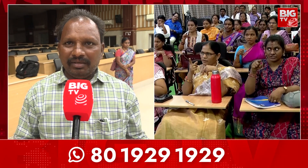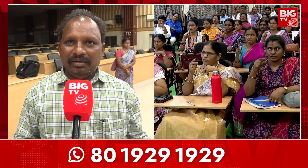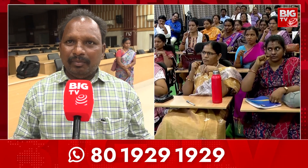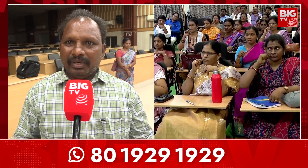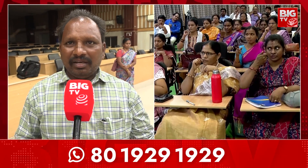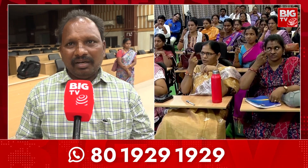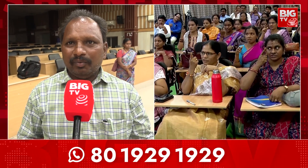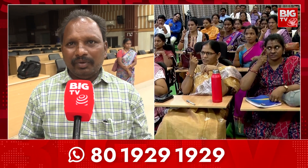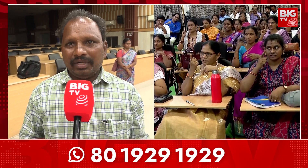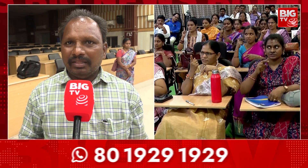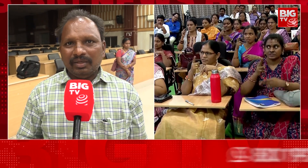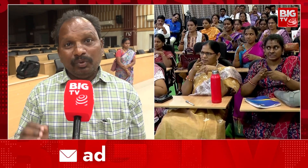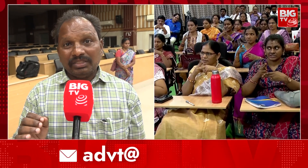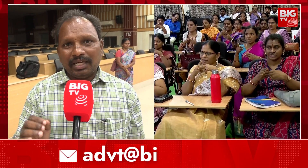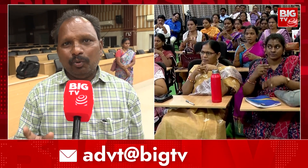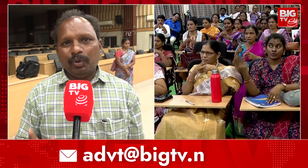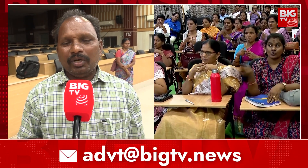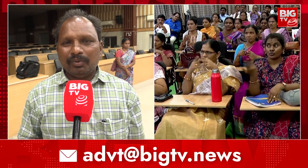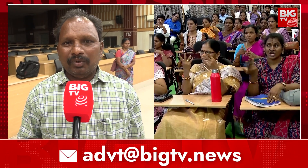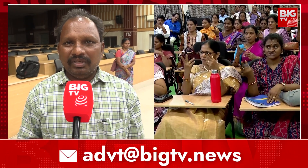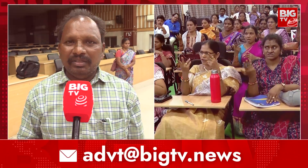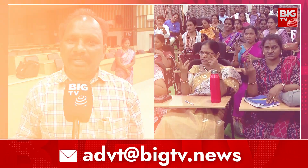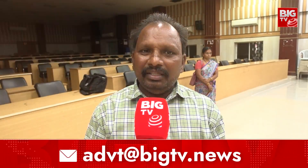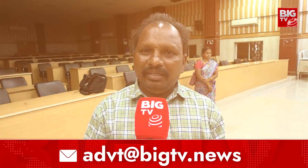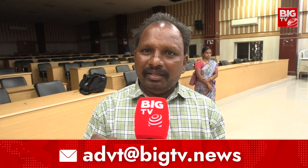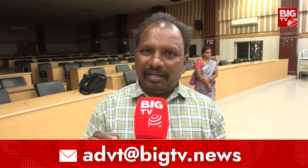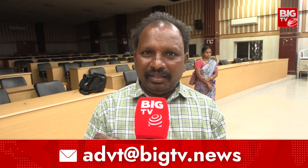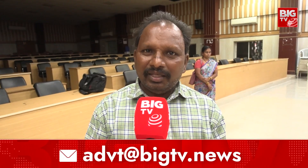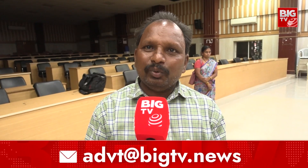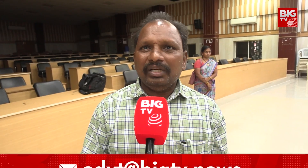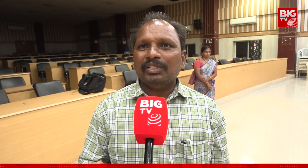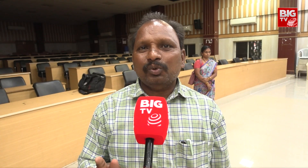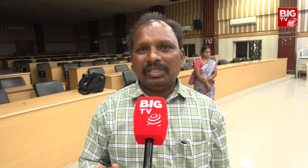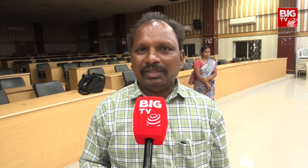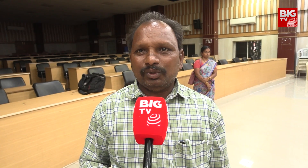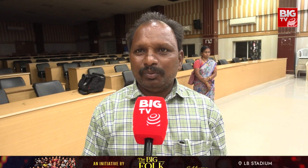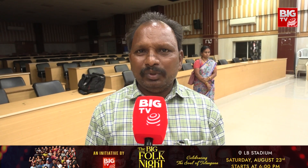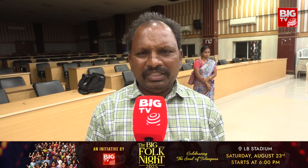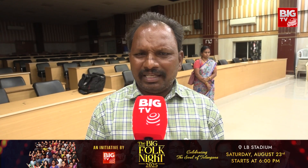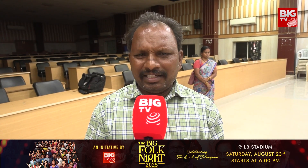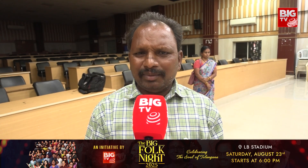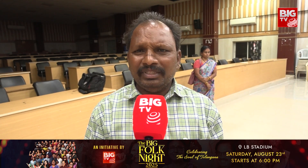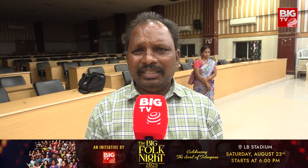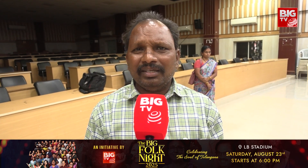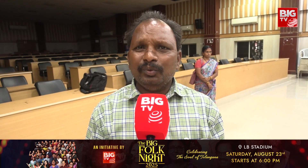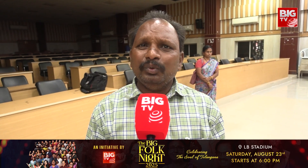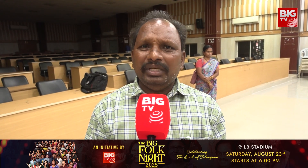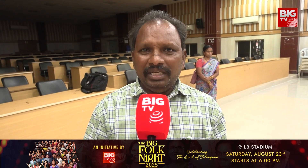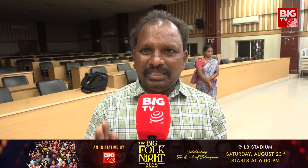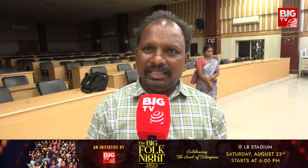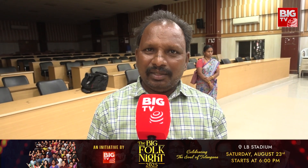మా దగ్గర మండలాల్లో ఉన్న వాళ్ళందరికీ కూడా చాలా ఉపయోగకరంగా ఉన్నది. ఇది అందరూ కూడా నేర్చుకోవాల్సిన అవసరము. ఇది చాలా కష్టమైనది ఏం